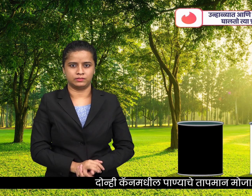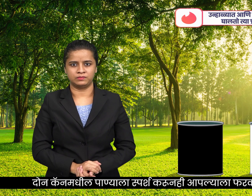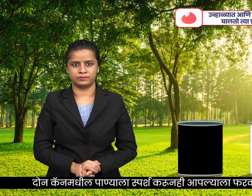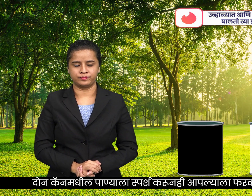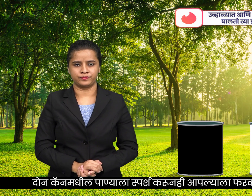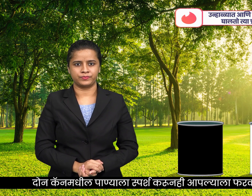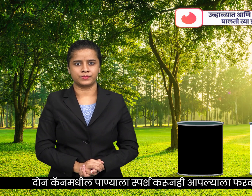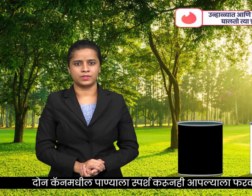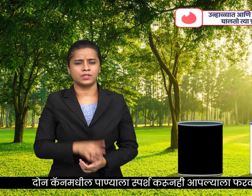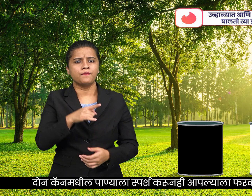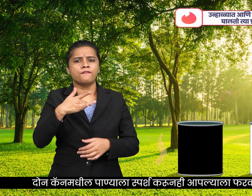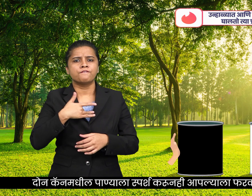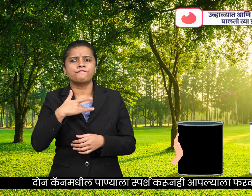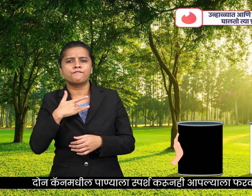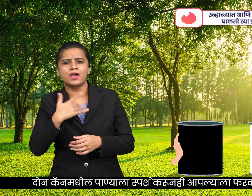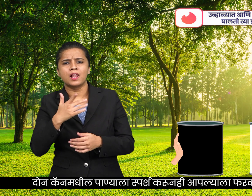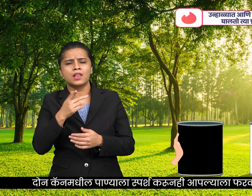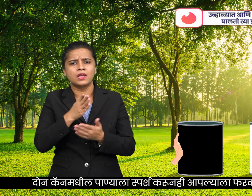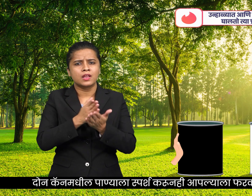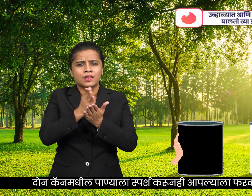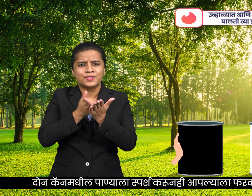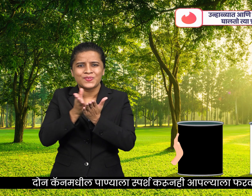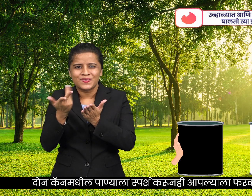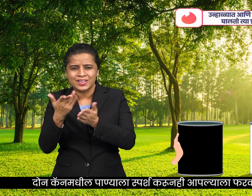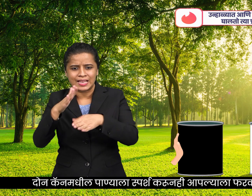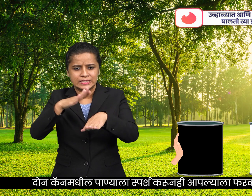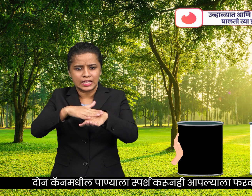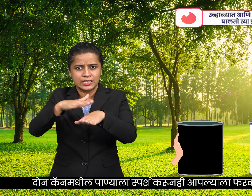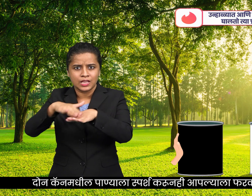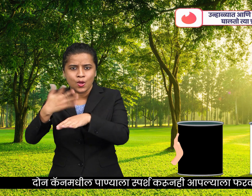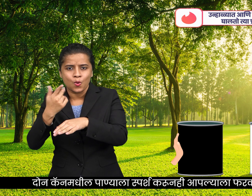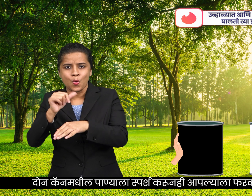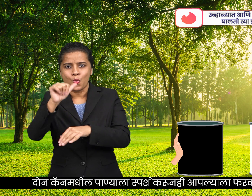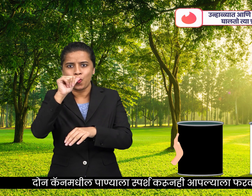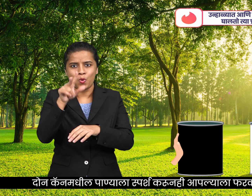दोन्ही कॅनमधील पाण्याचा स्पर्श करूनही आपल्याला फरक जाणवू शकतो.